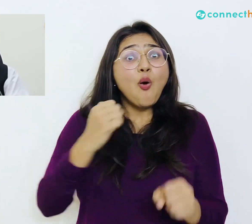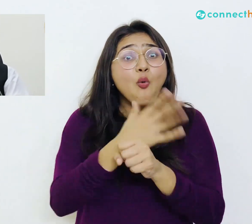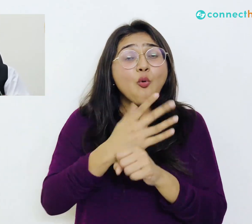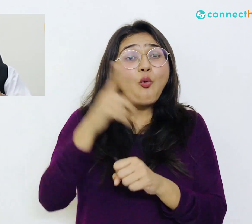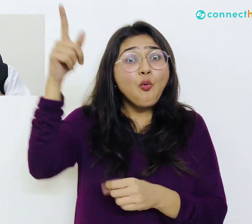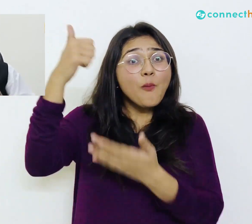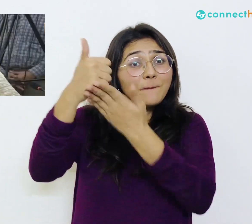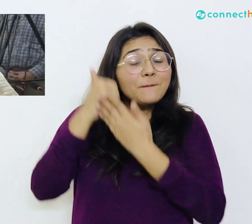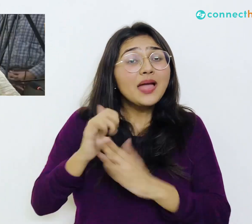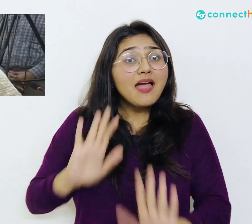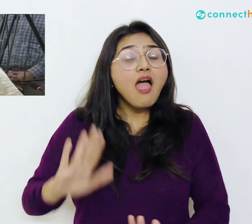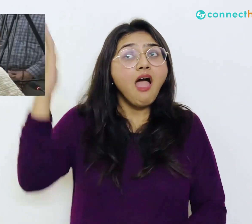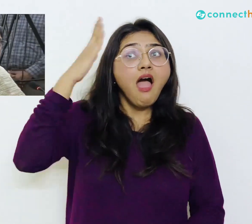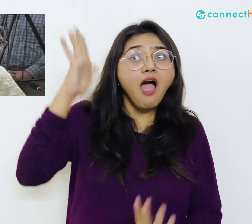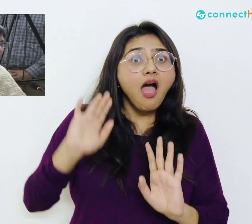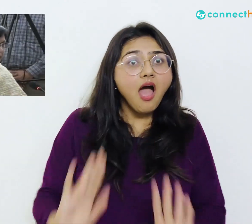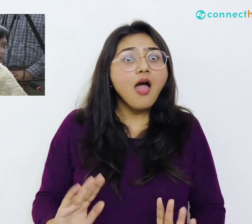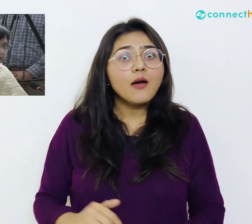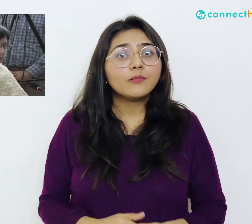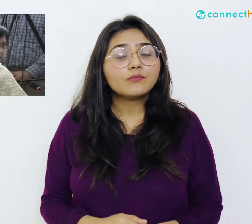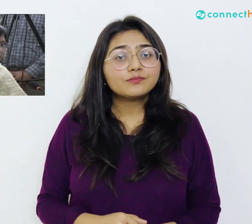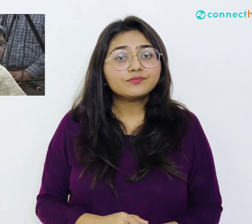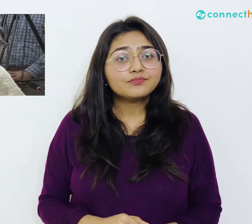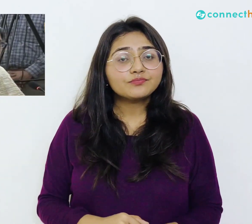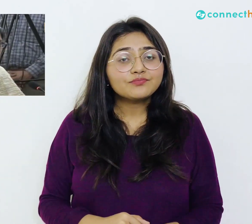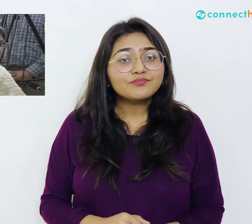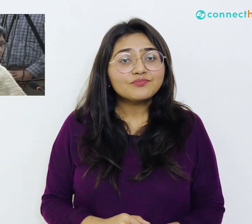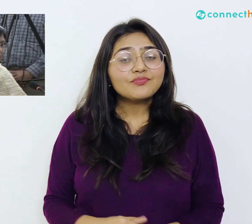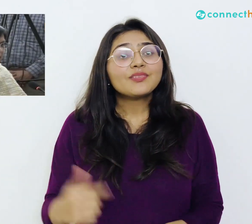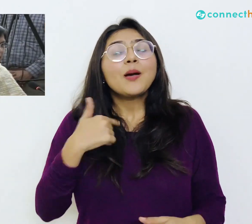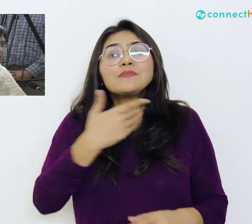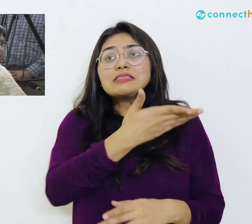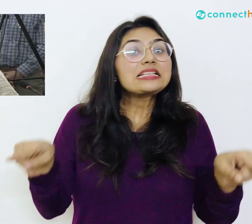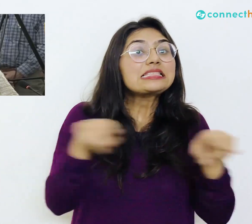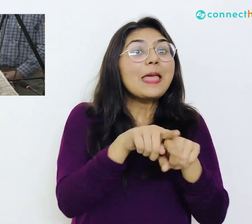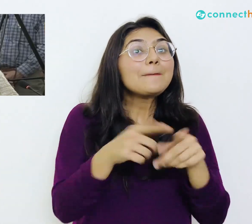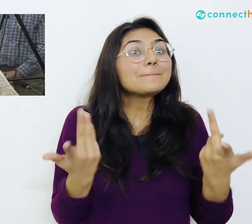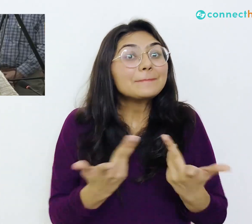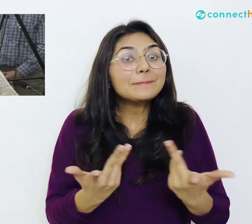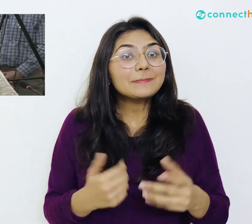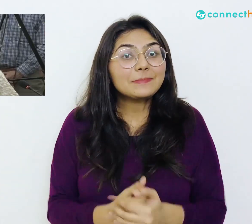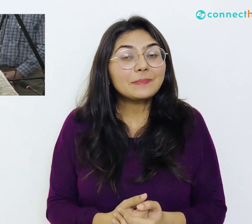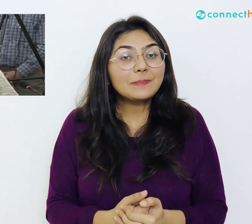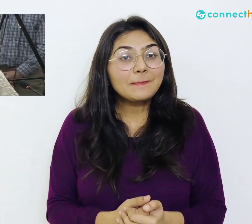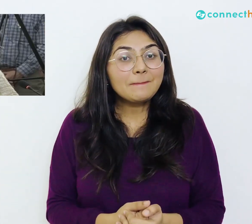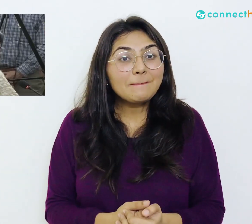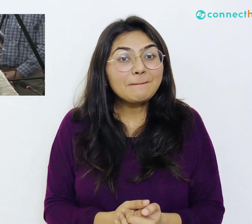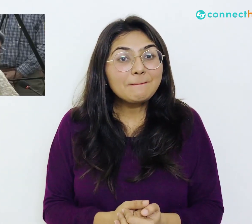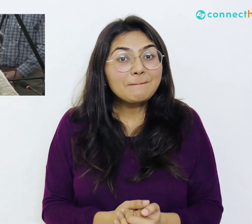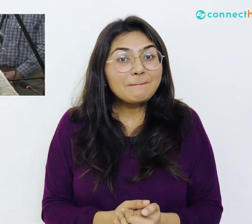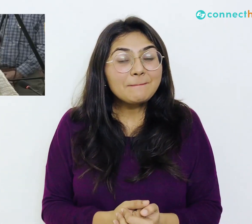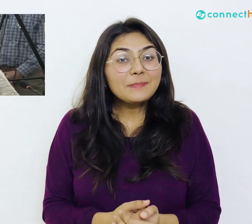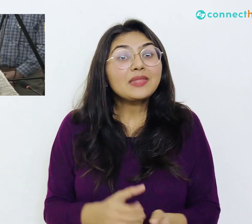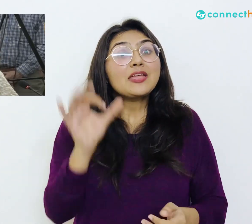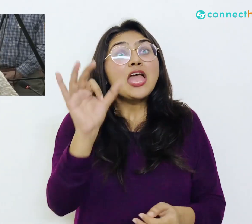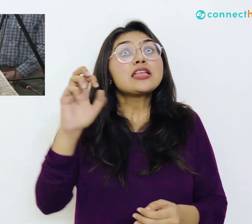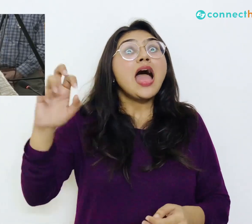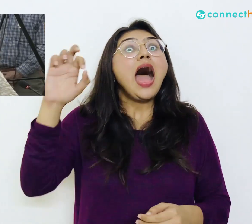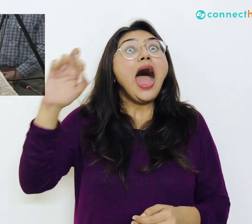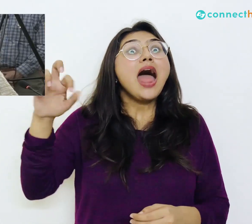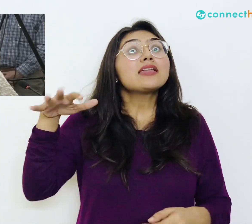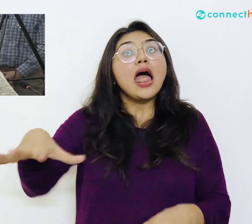ملے. ہر قسم کی ہم ان کی مدد کر رہے ہیں، کیونکہ جتنی زیادہ کنسٹرکشن انڈسٹری چلے گی اتنے زیادہ لوگوں کو روزگار ملے